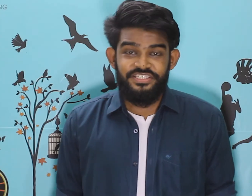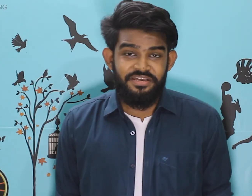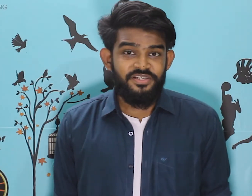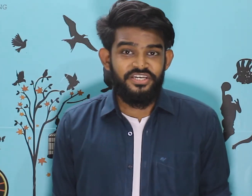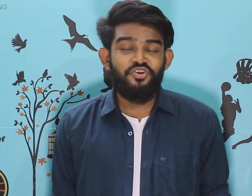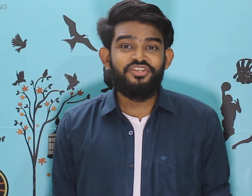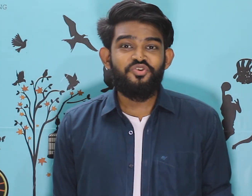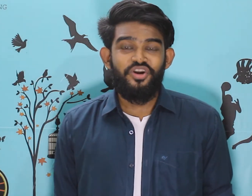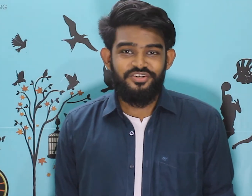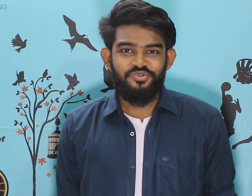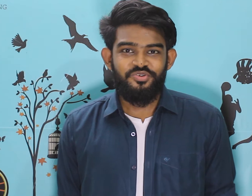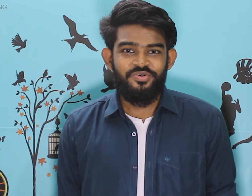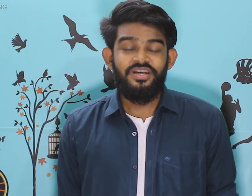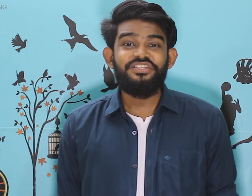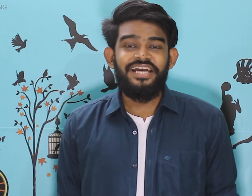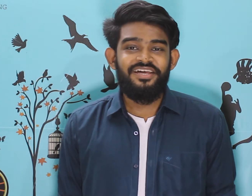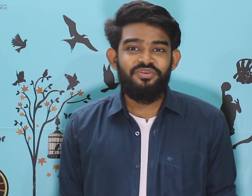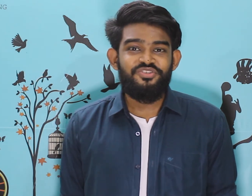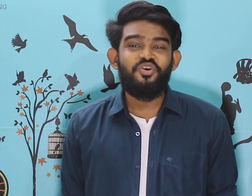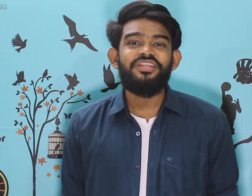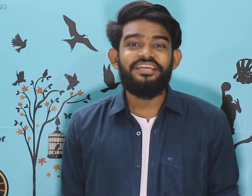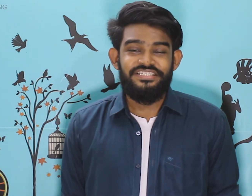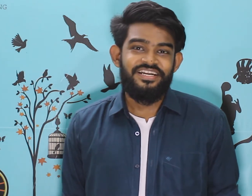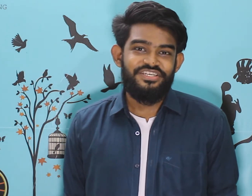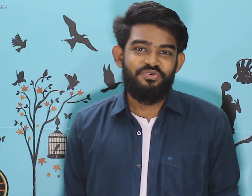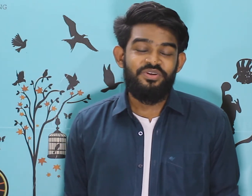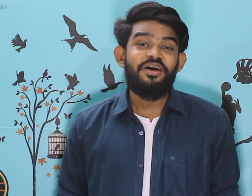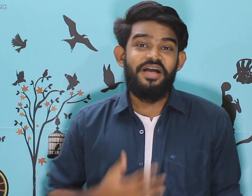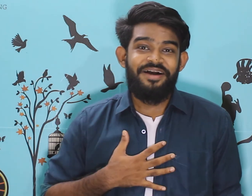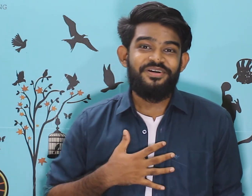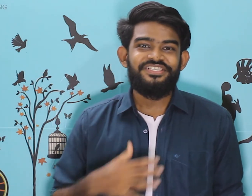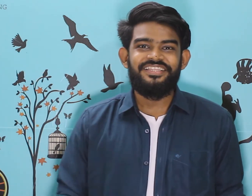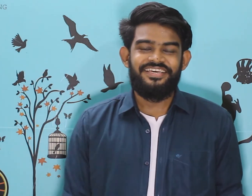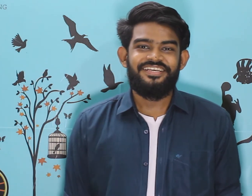ইশারা ভাষায় যোগাযোগ করার জন্য সাধারণ কিছু কথার ইশারা শিখুন আমার সাথে।